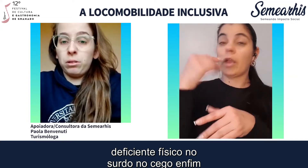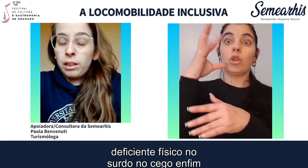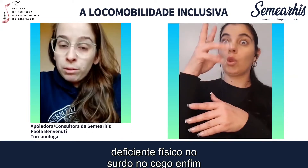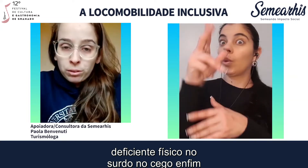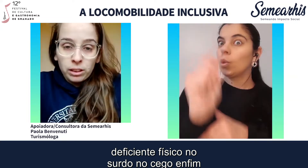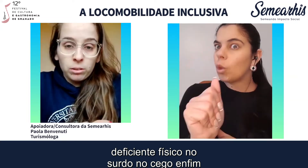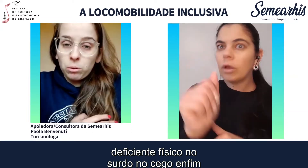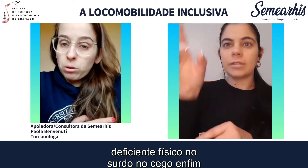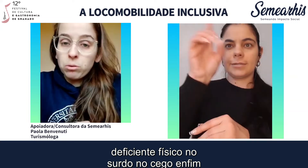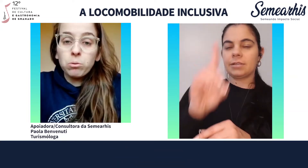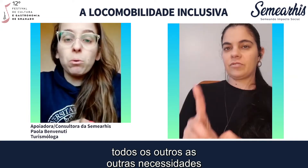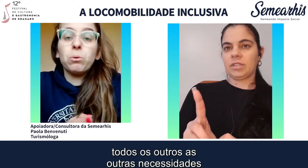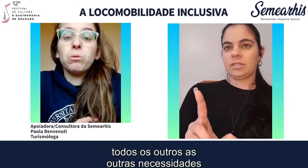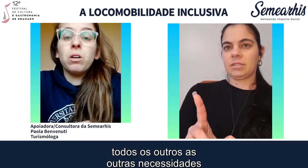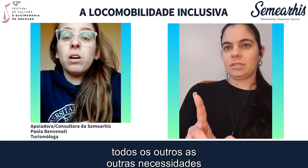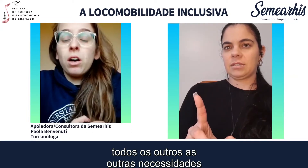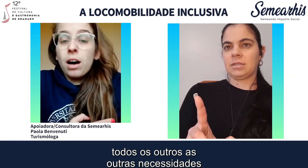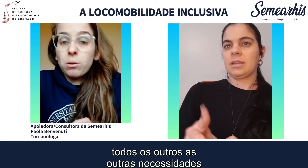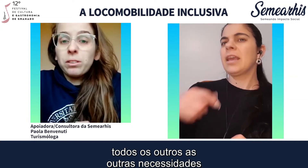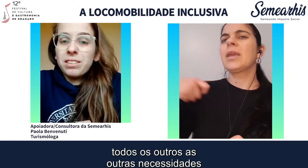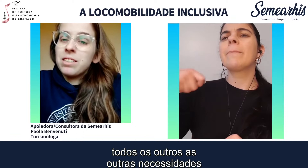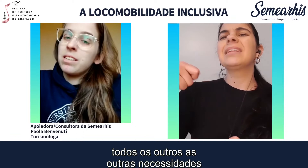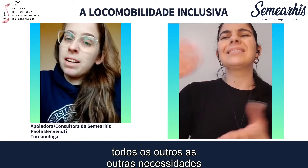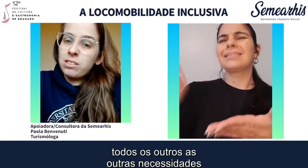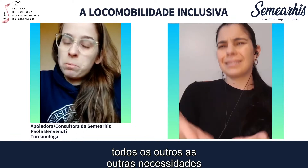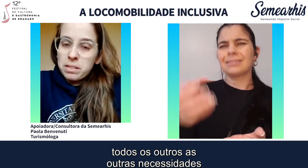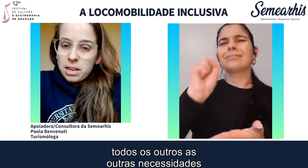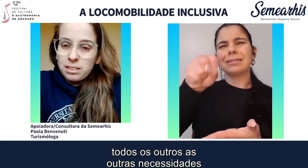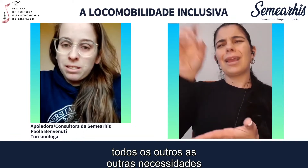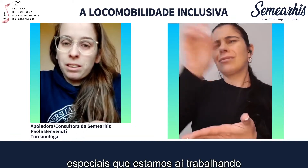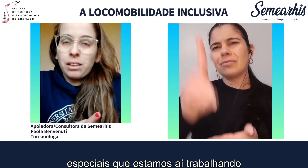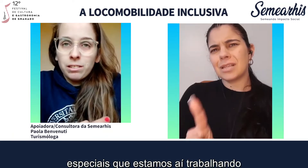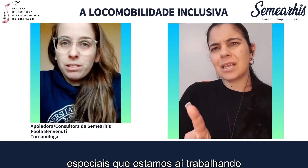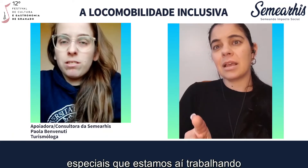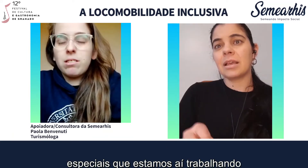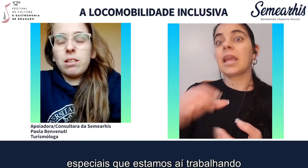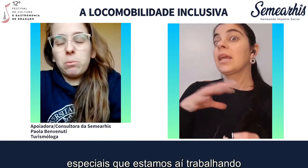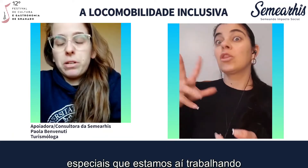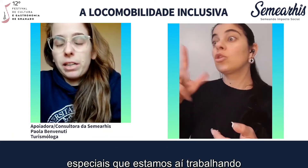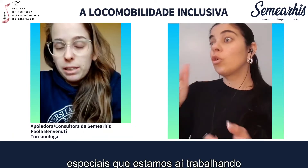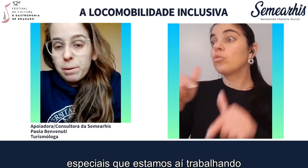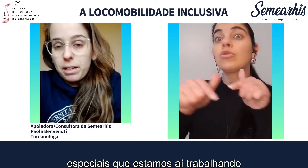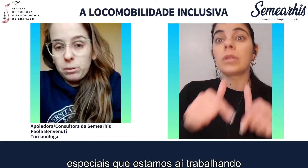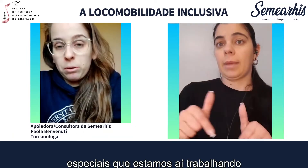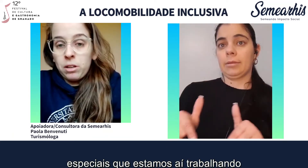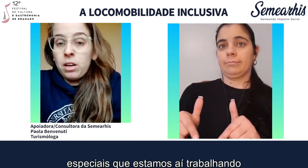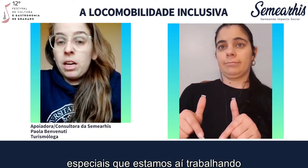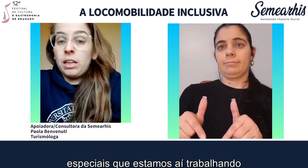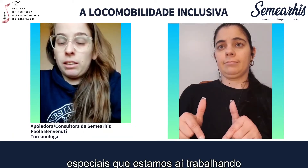cego, enfim, todos as outras necessidades especiais que estamos aí